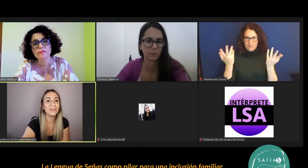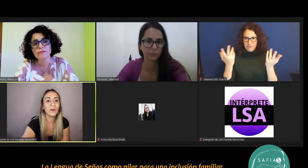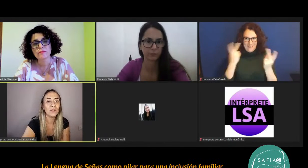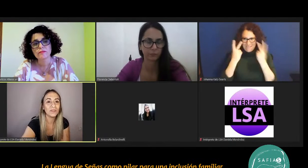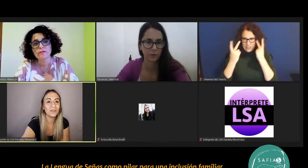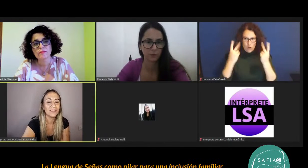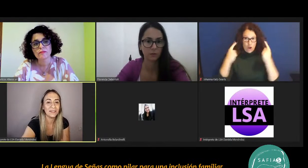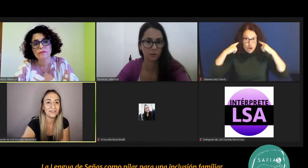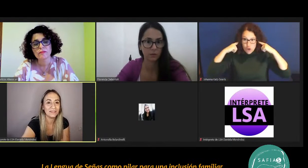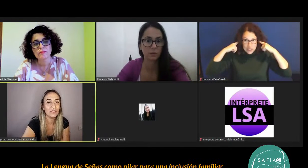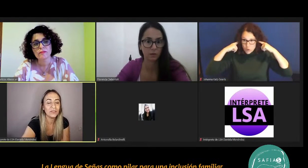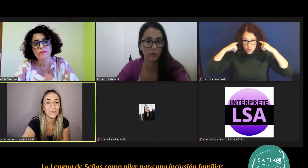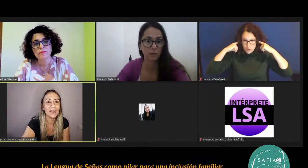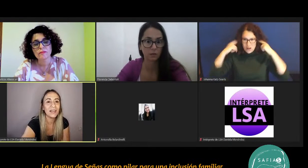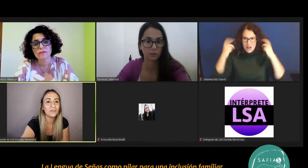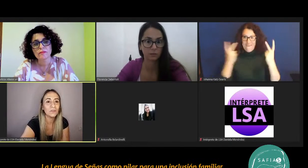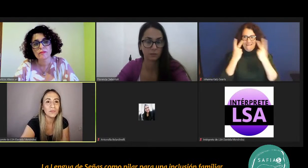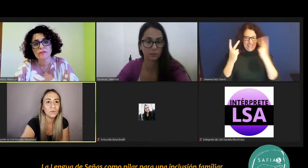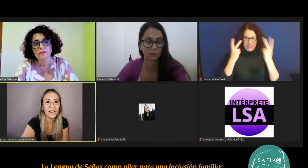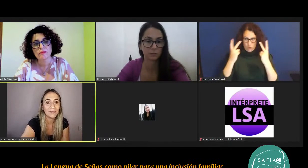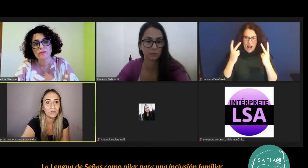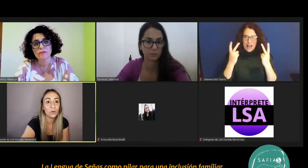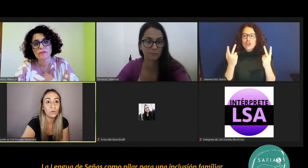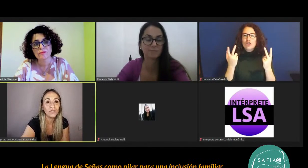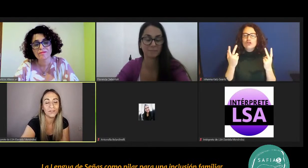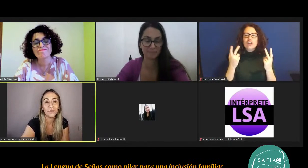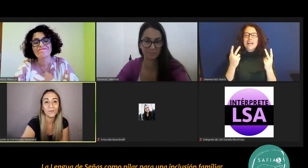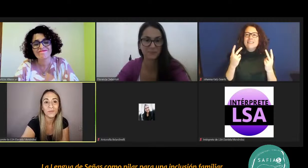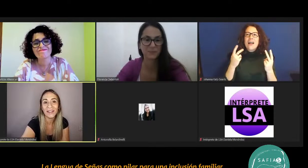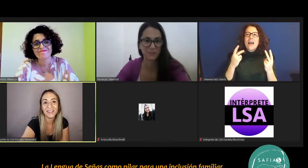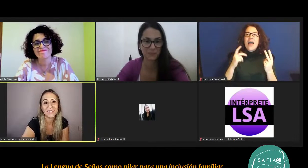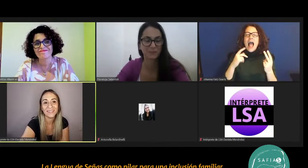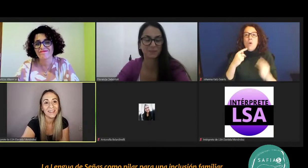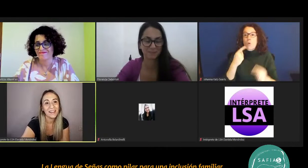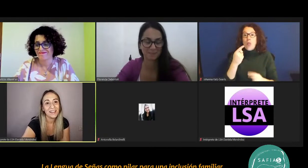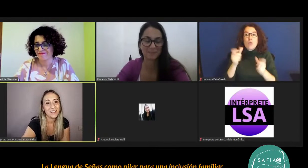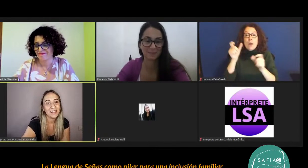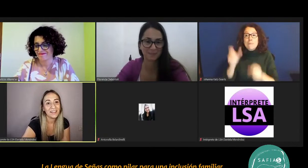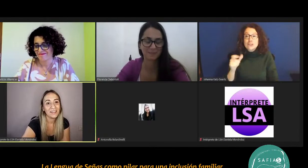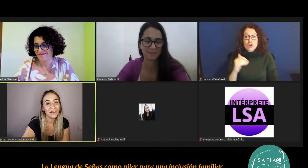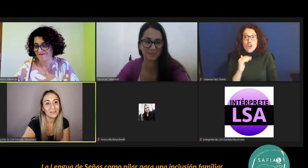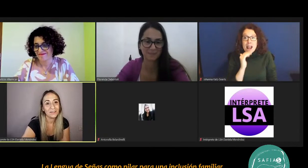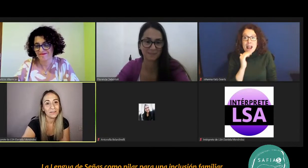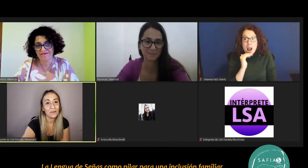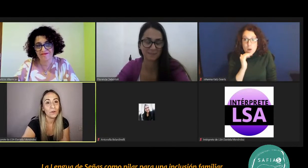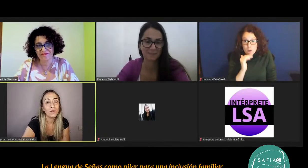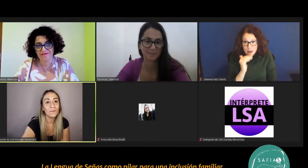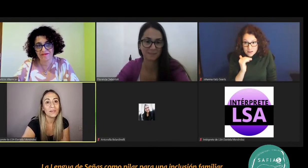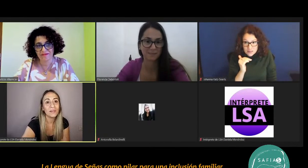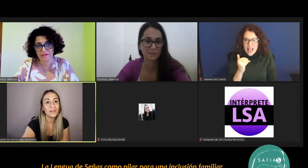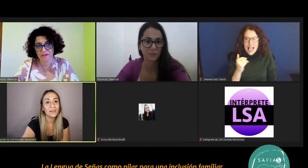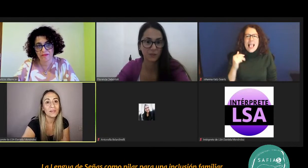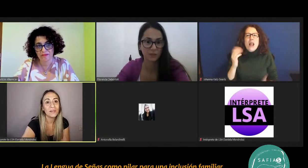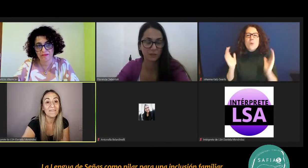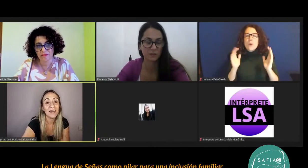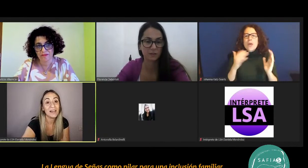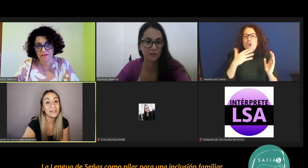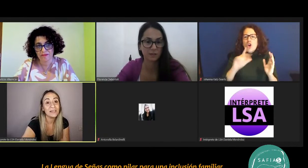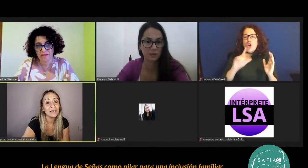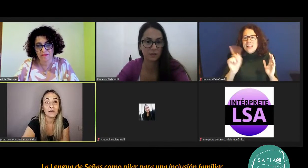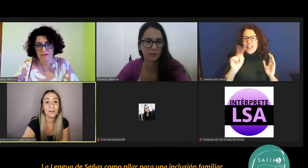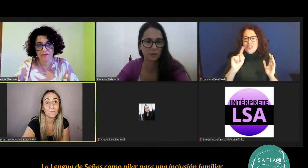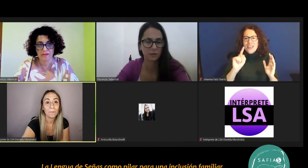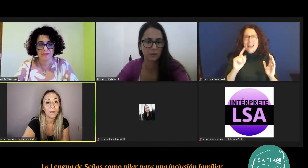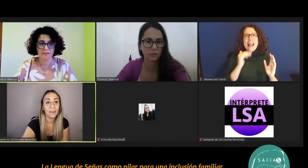Los bebés sordos, ¿sí? Ellos se manejan, son visuales, no escuchan, son visuales. Y cuando una persona les